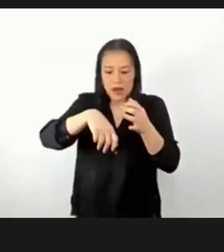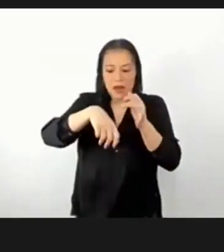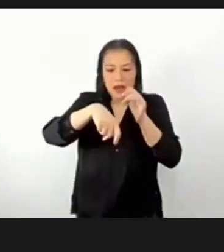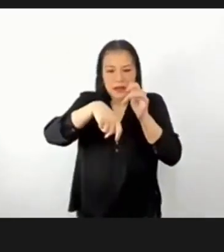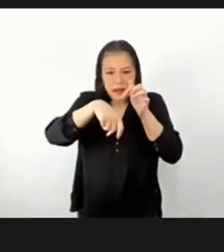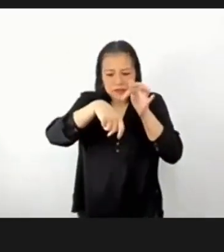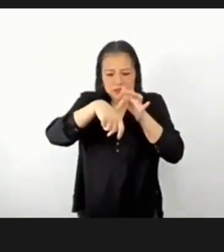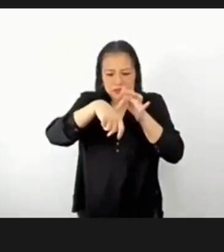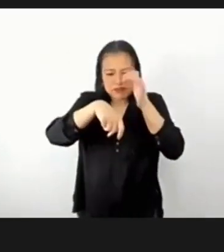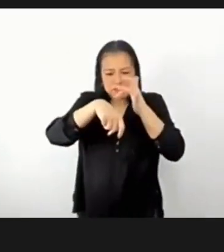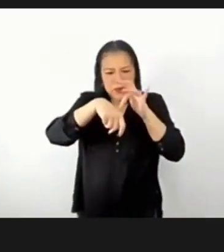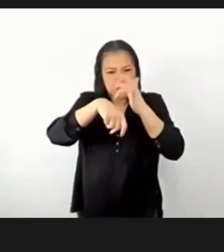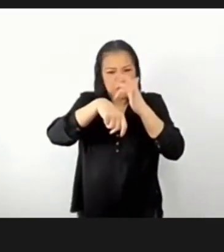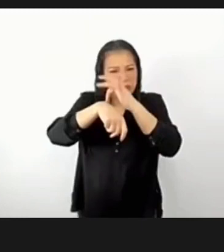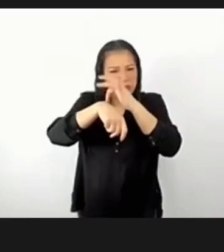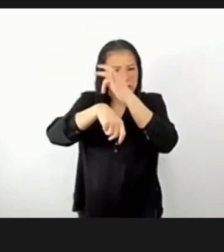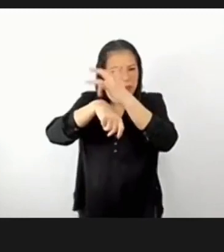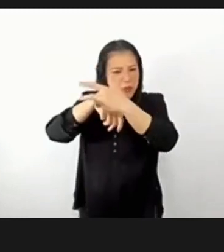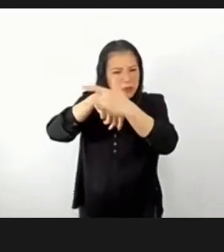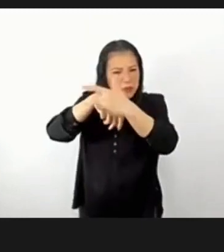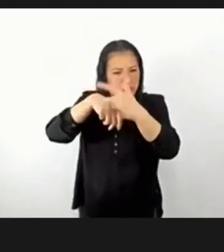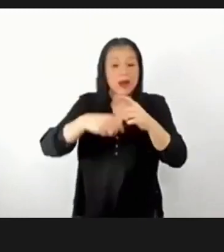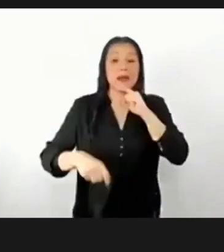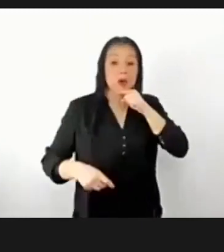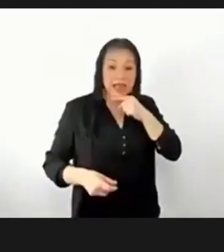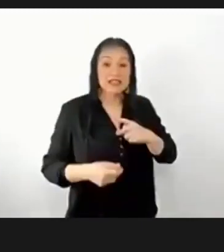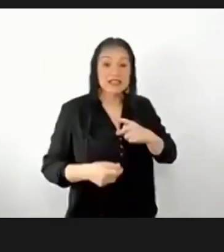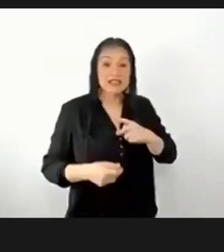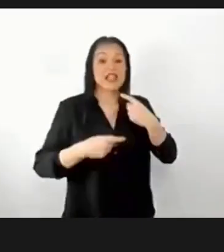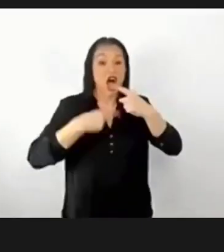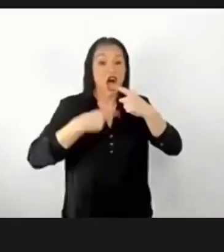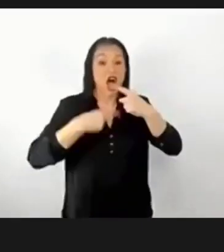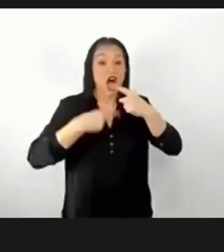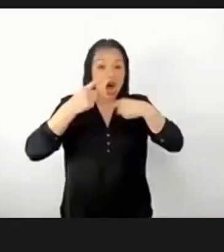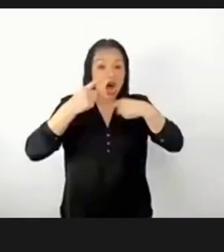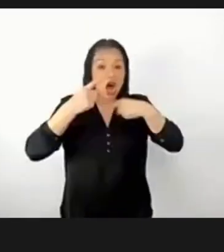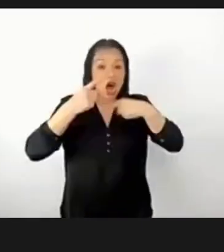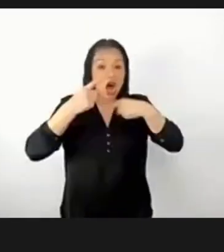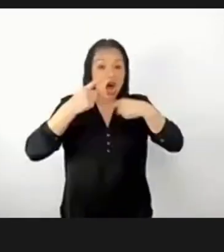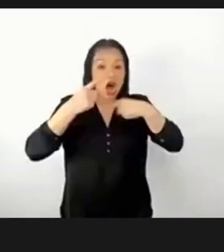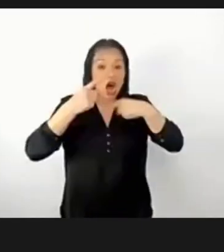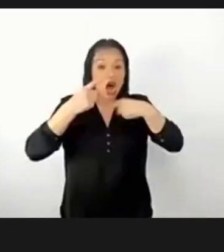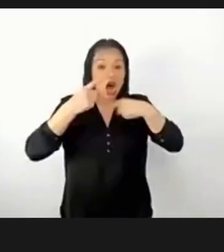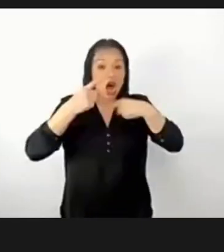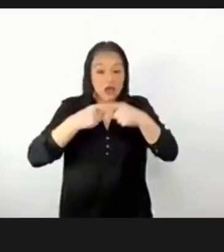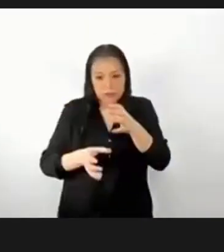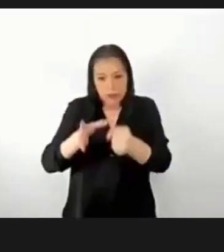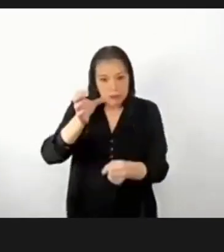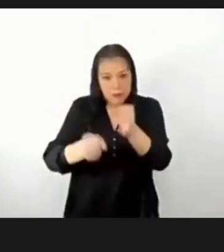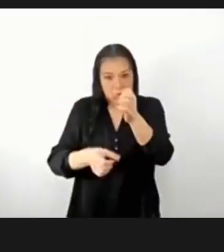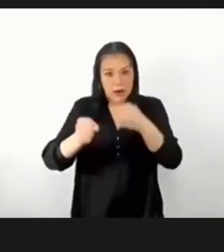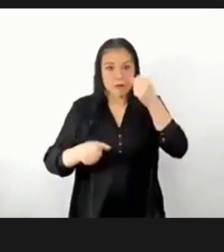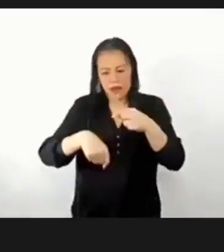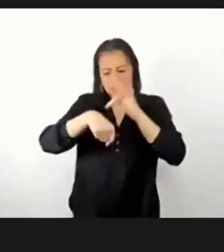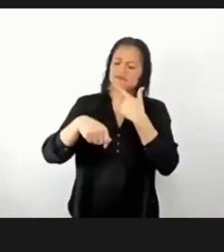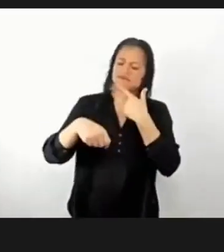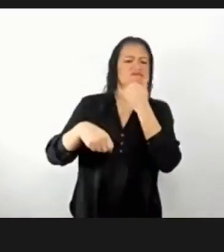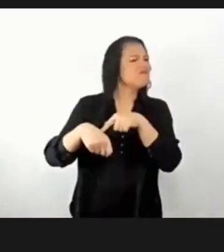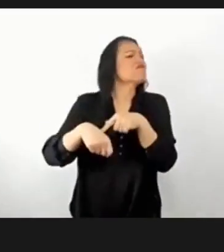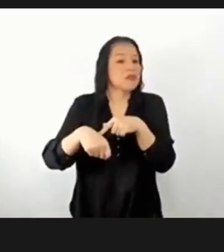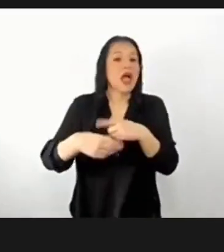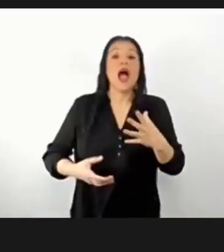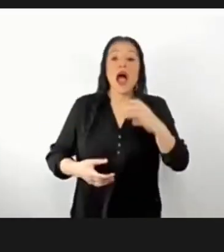le salían unas heridas en sus manos a las ordeñadoras. Y cuando él preguntaba, ¿y eso qué es?